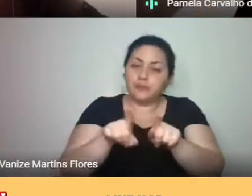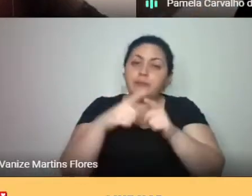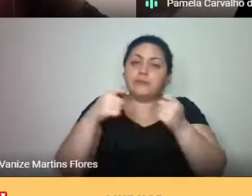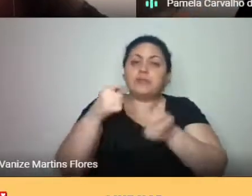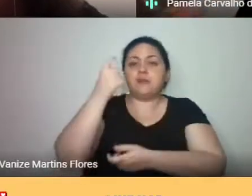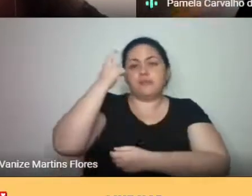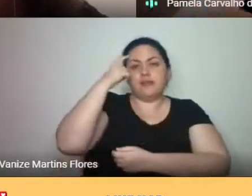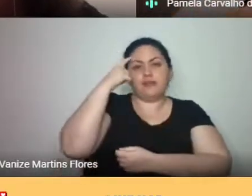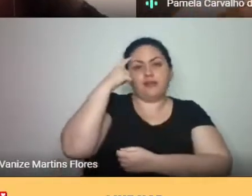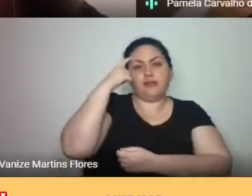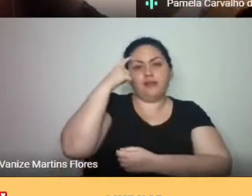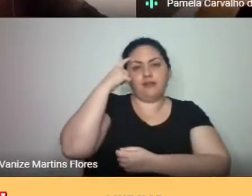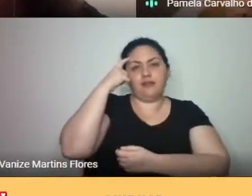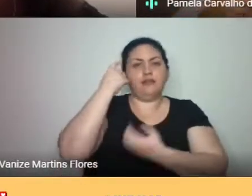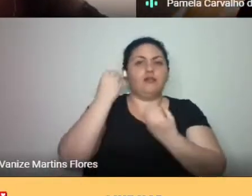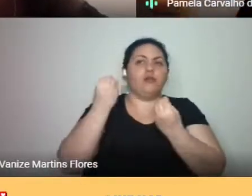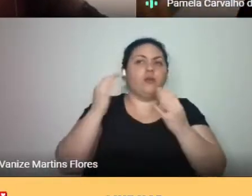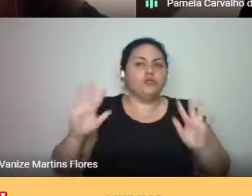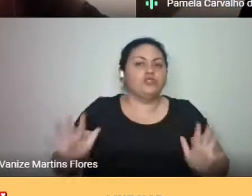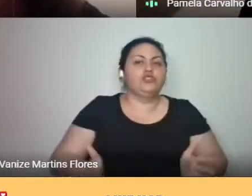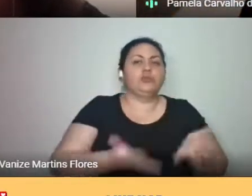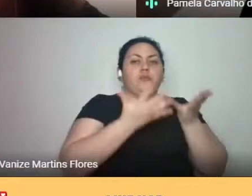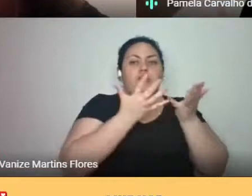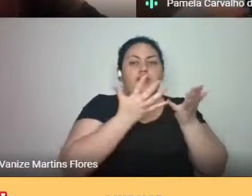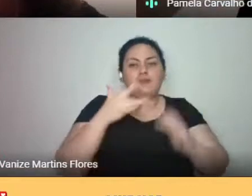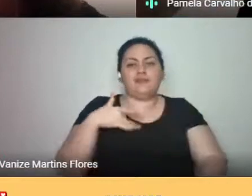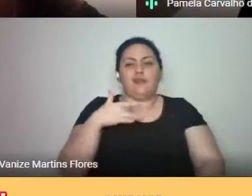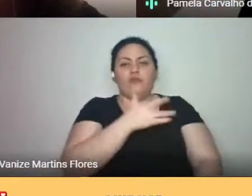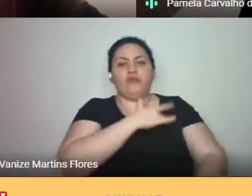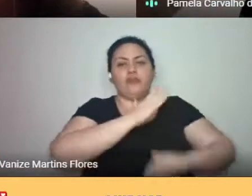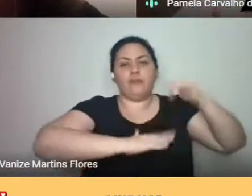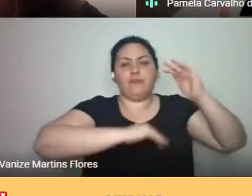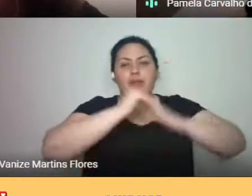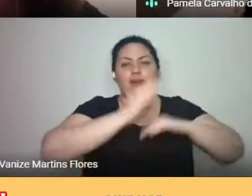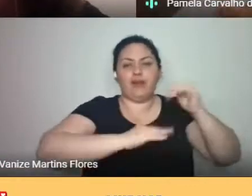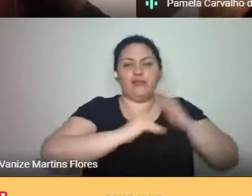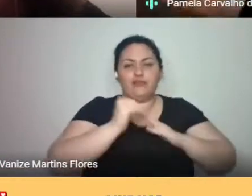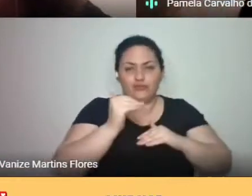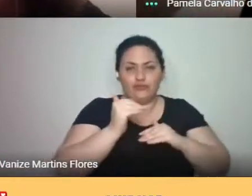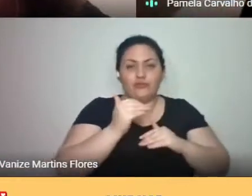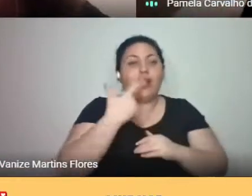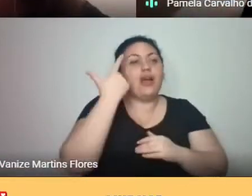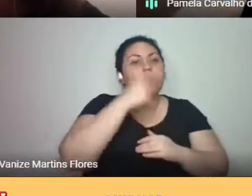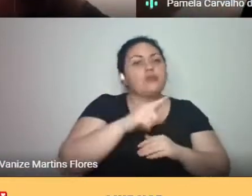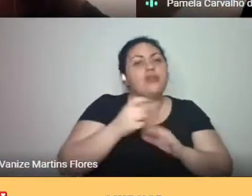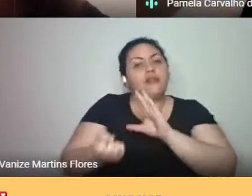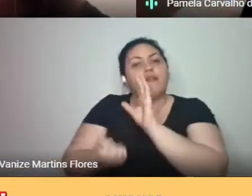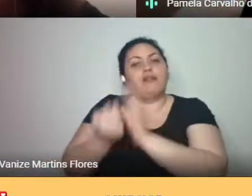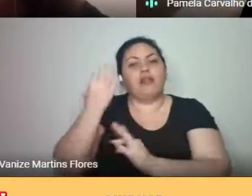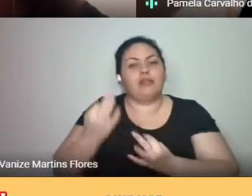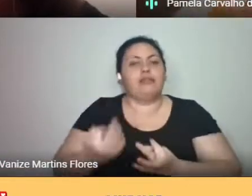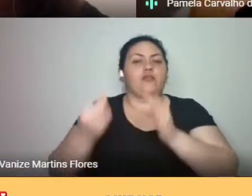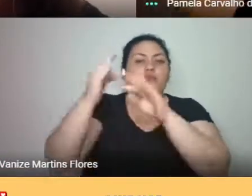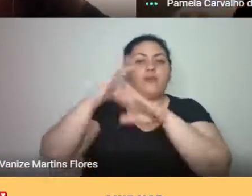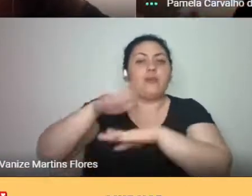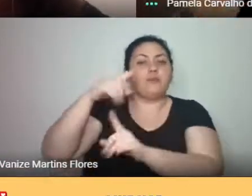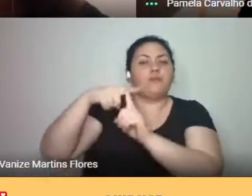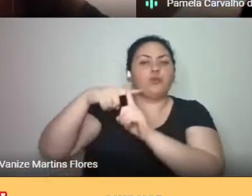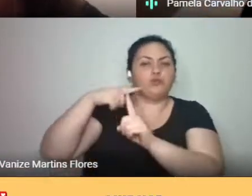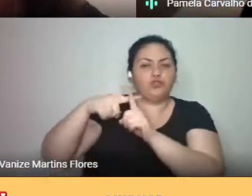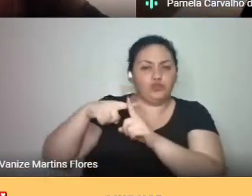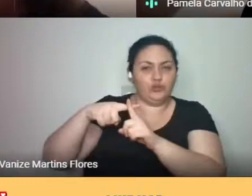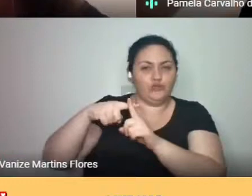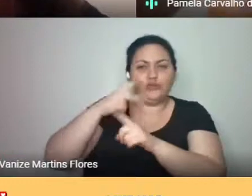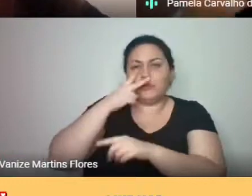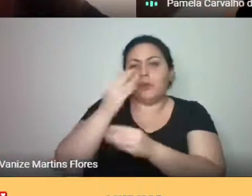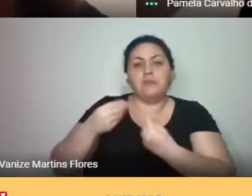como promover hábitos saudáveis para que se desenvolvam tecnologias que sejam mais positivas, que sejam mais saudáveis, né? Que